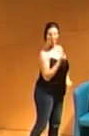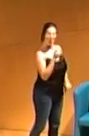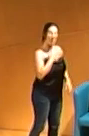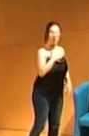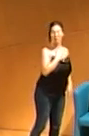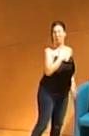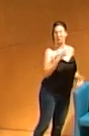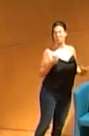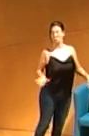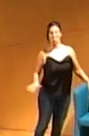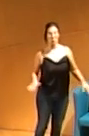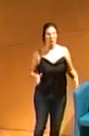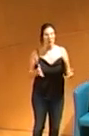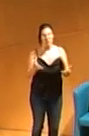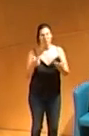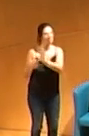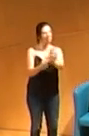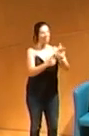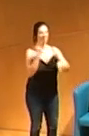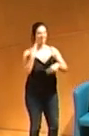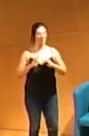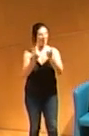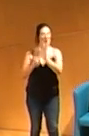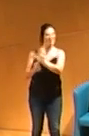paraître, l'immédiateté,